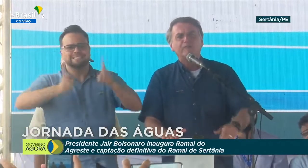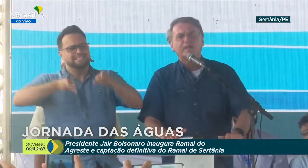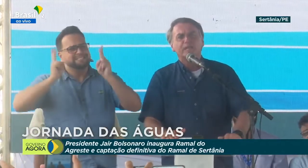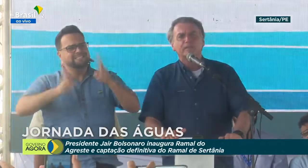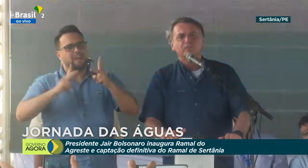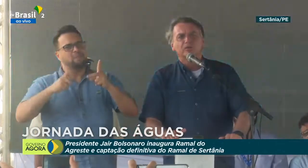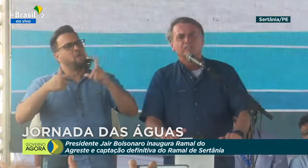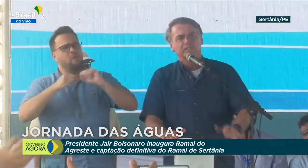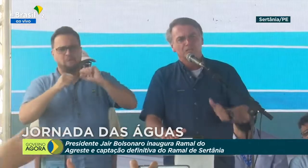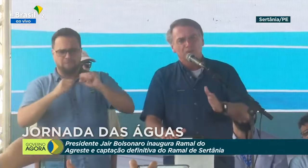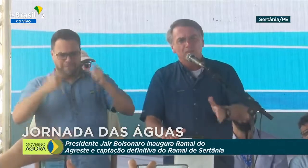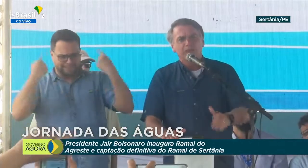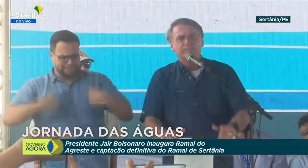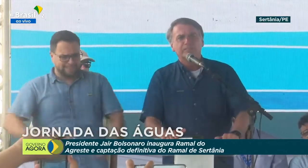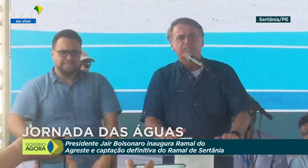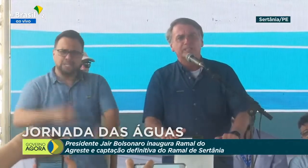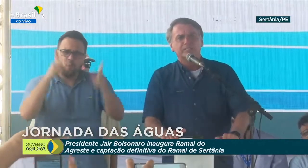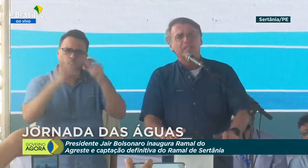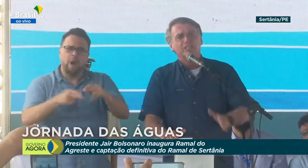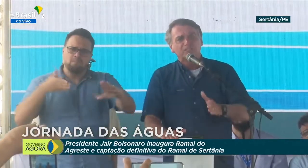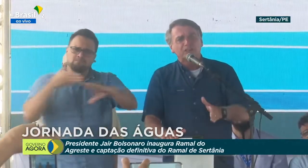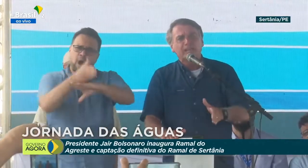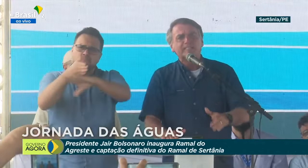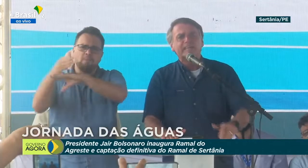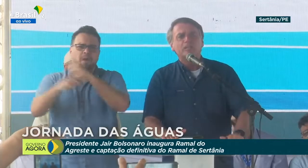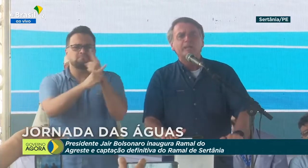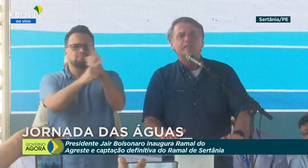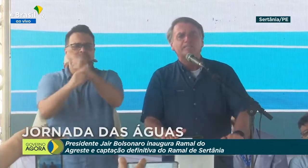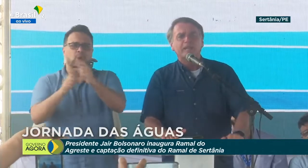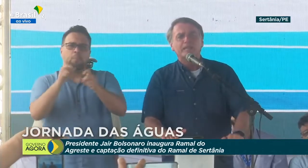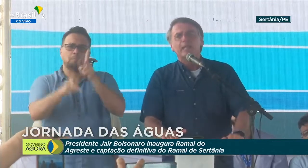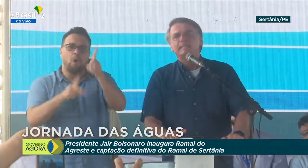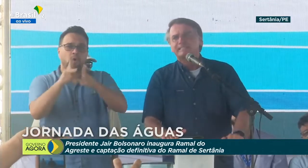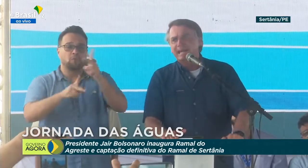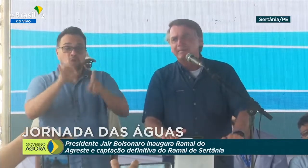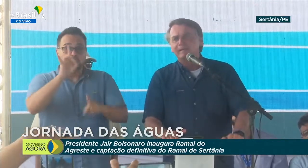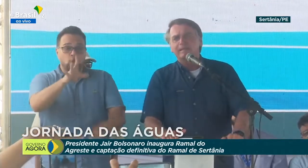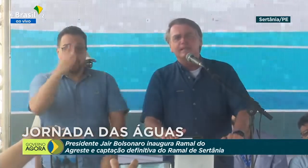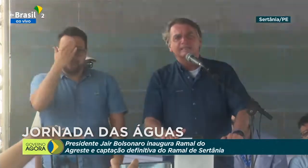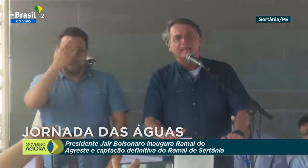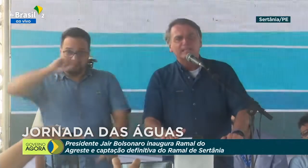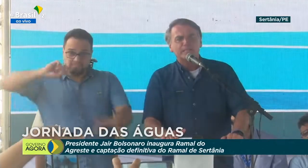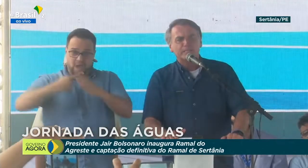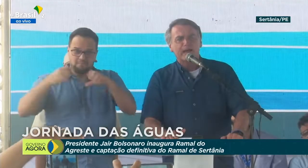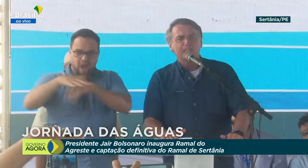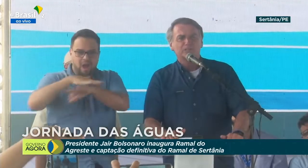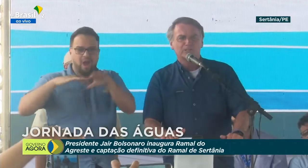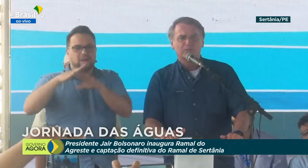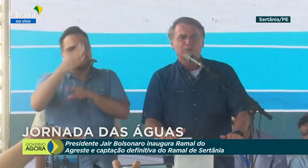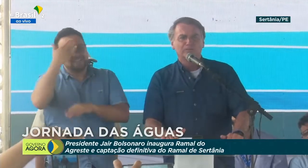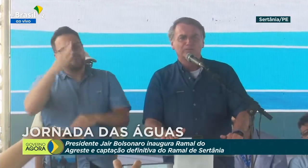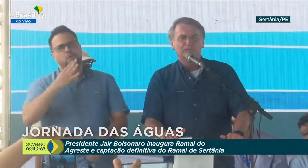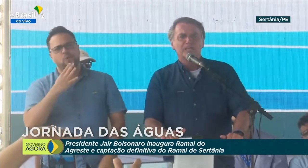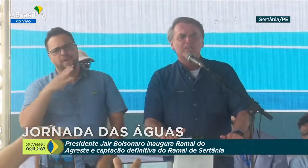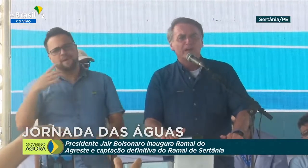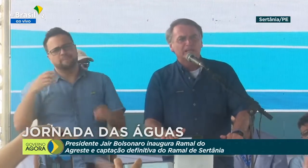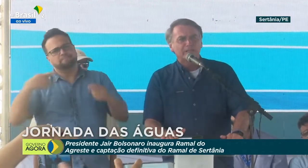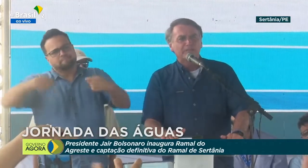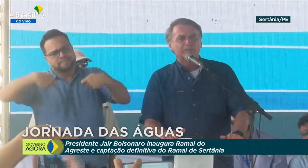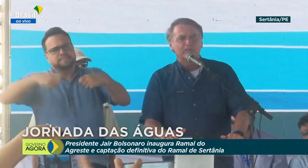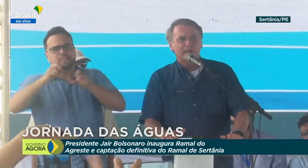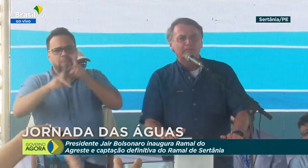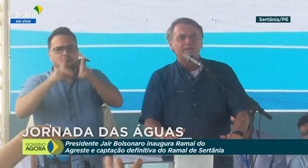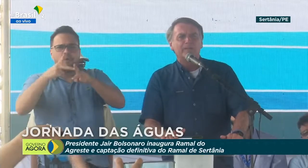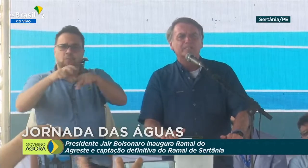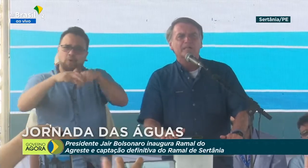que estou fazendo aqui hoje, no meio de vocês. Só quem está no meio de vocês sabe da necessidade do seu povo. E eu